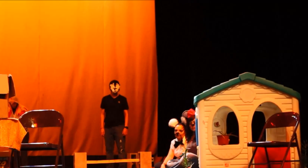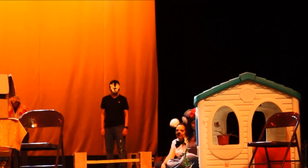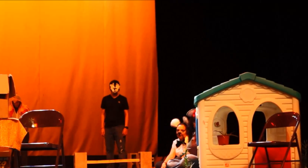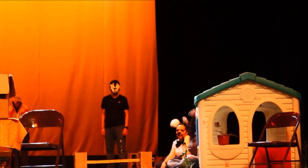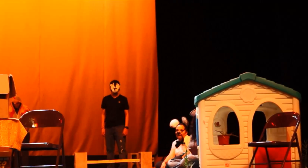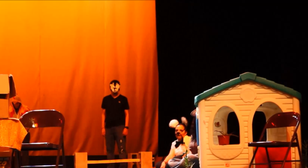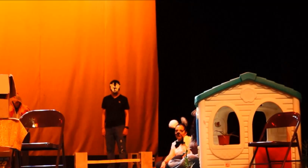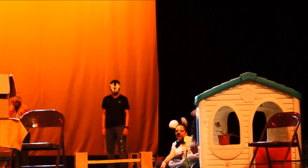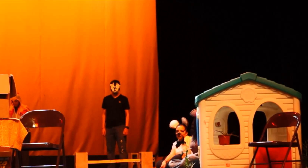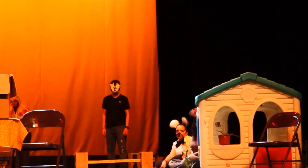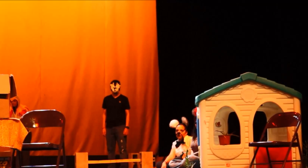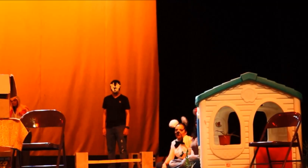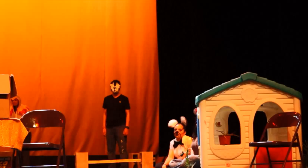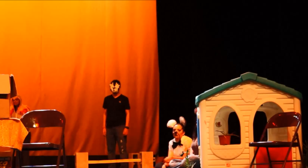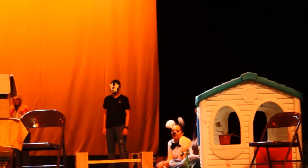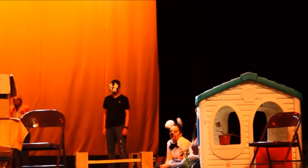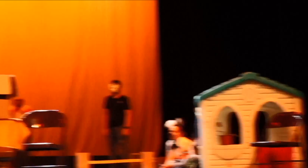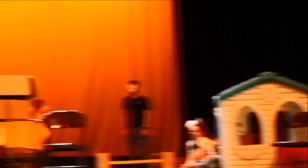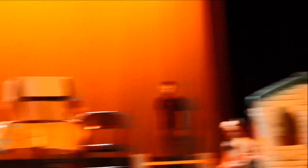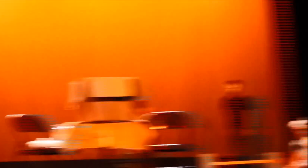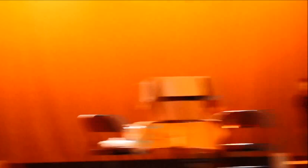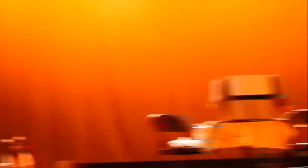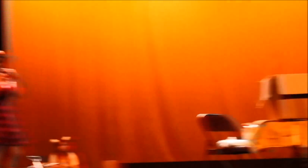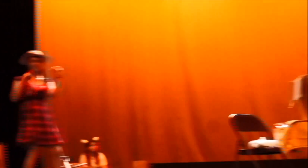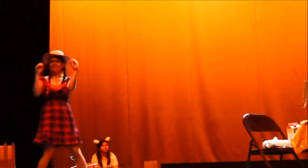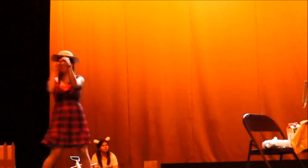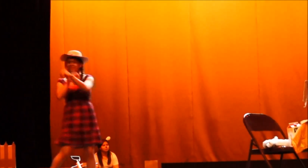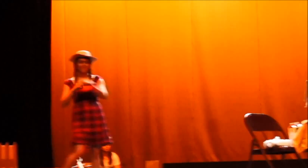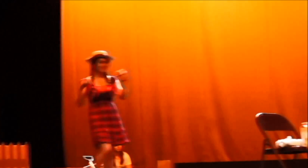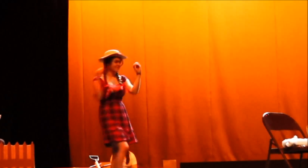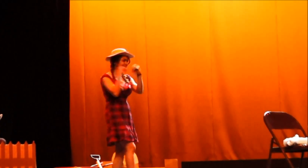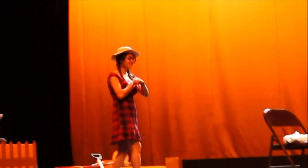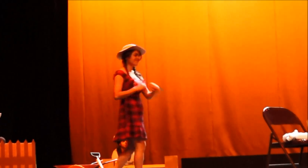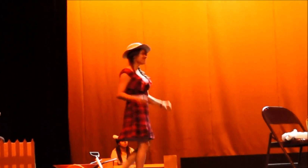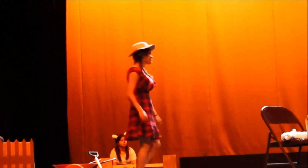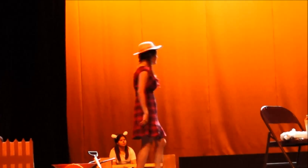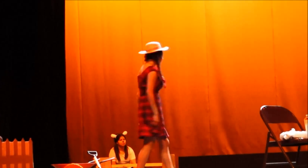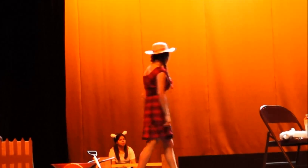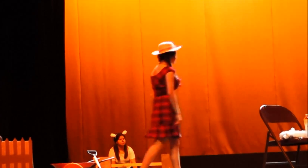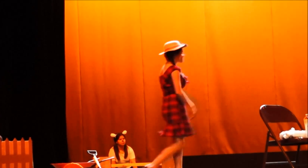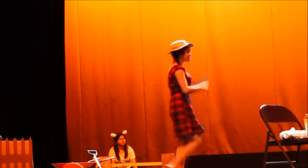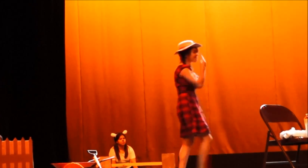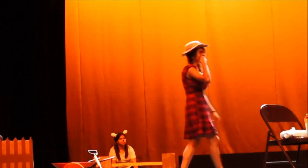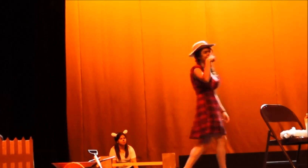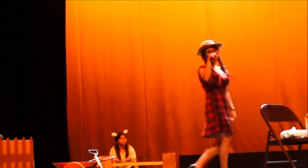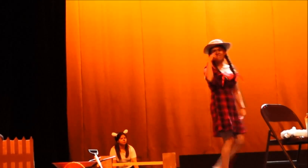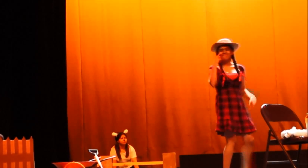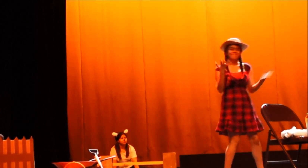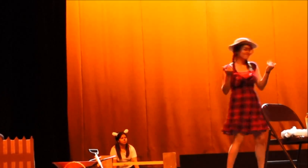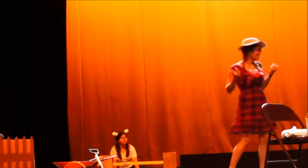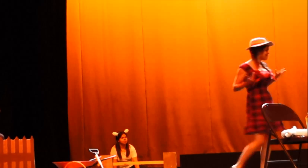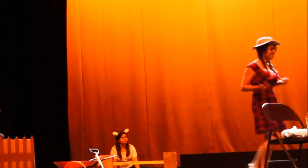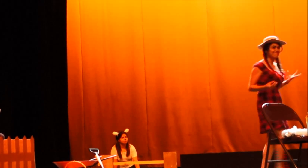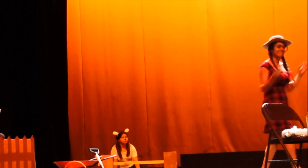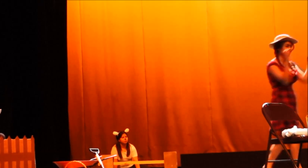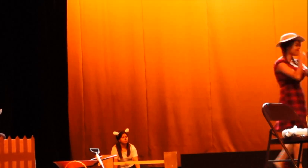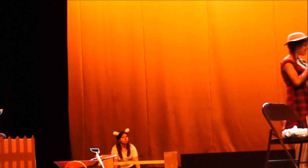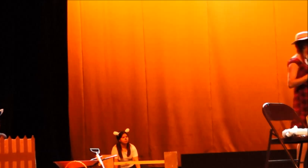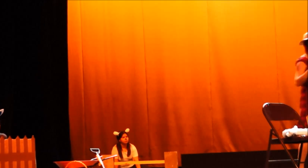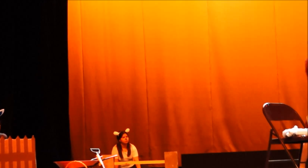Se escuchó un ruido. ¿Qué sería? Algo debió caer en la trampa, pero está muy oscuro, no veo